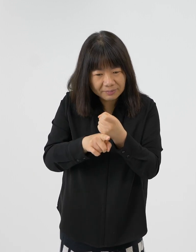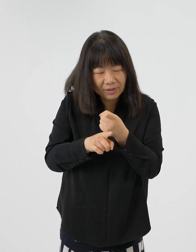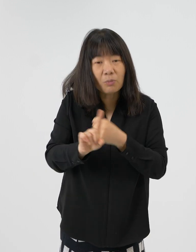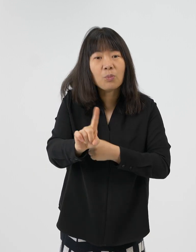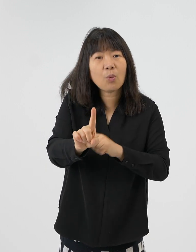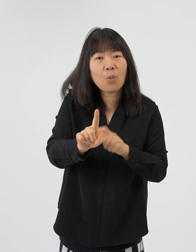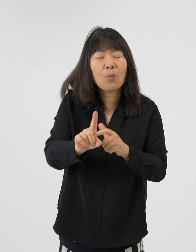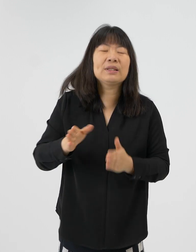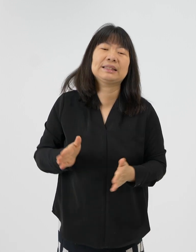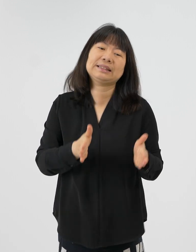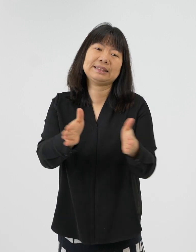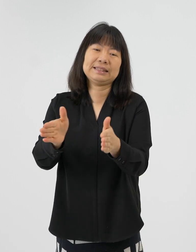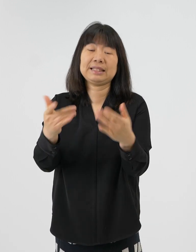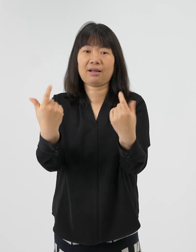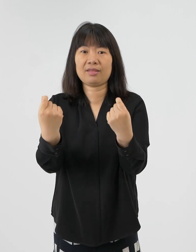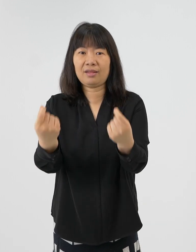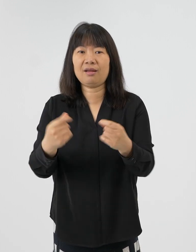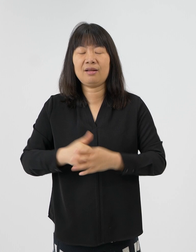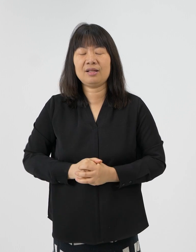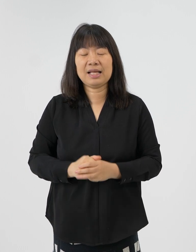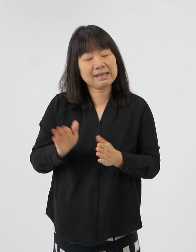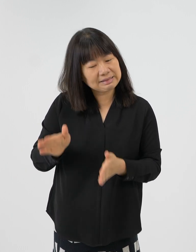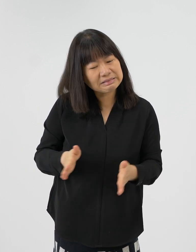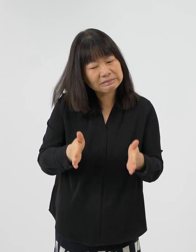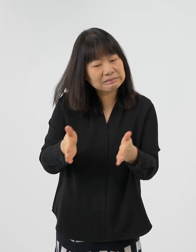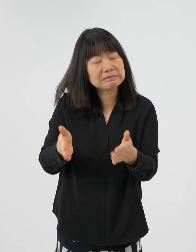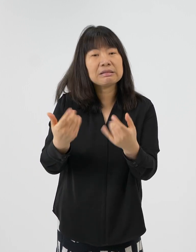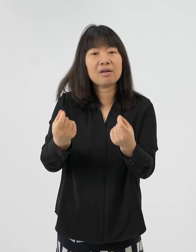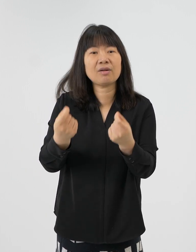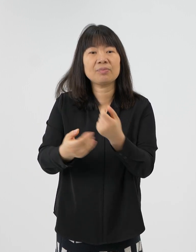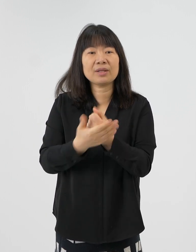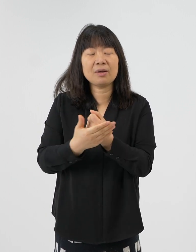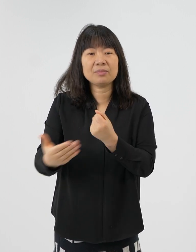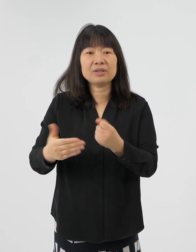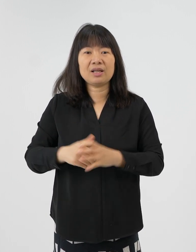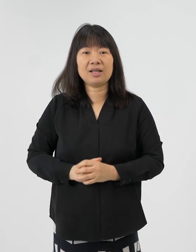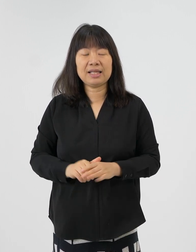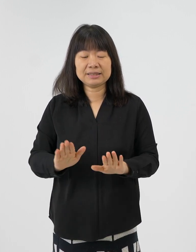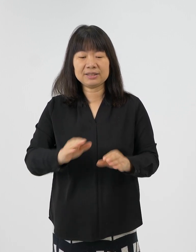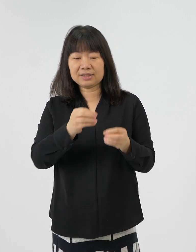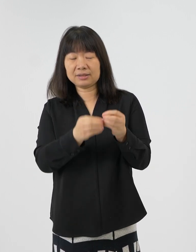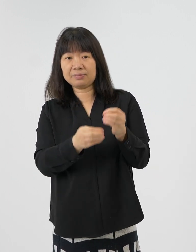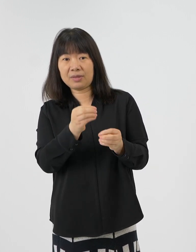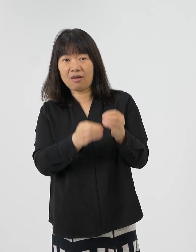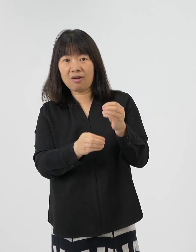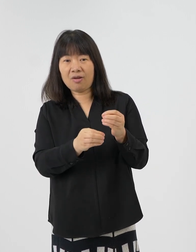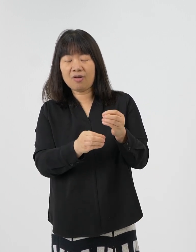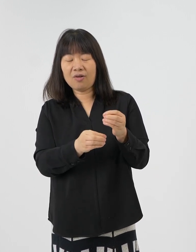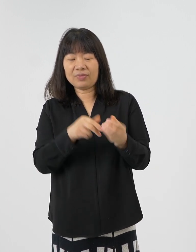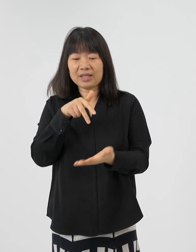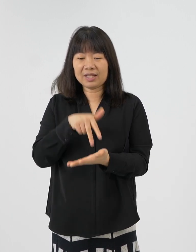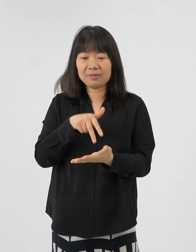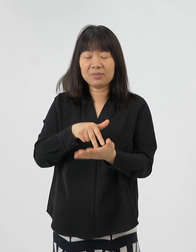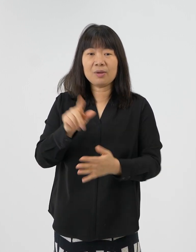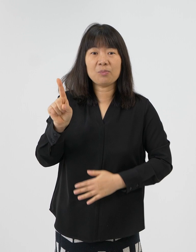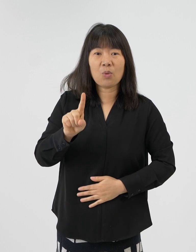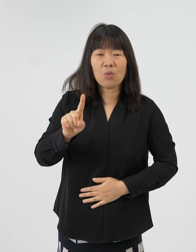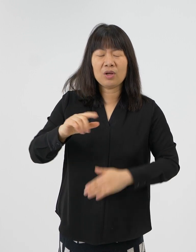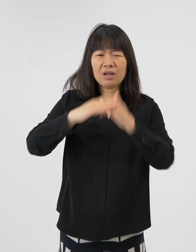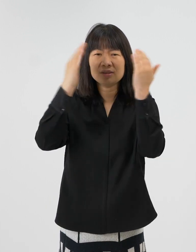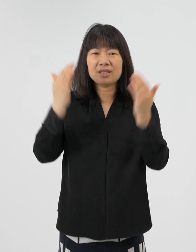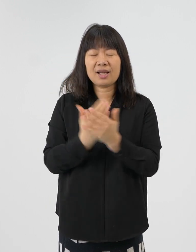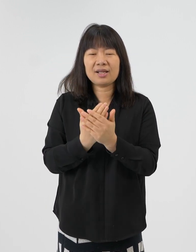개념이죠? 길의 개념이에요. 길. 그러니까 사실 이 시편은 어떤 의미에서